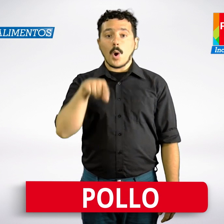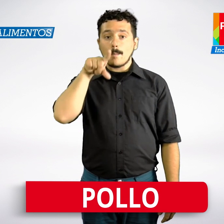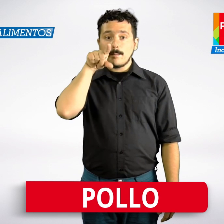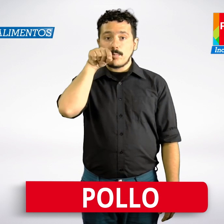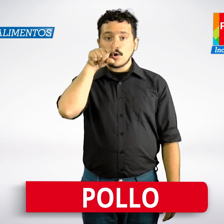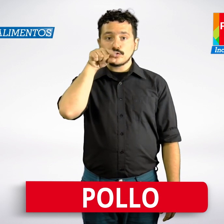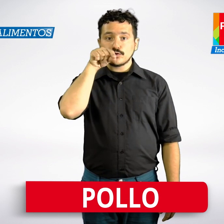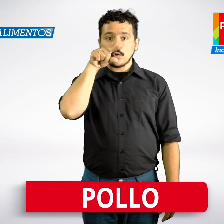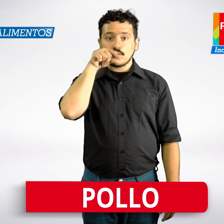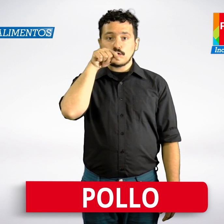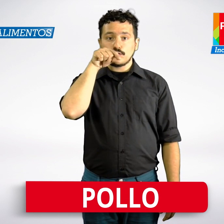pollo,